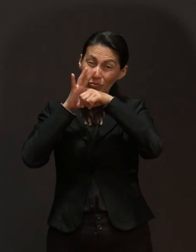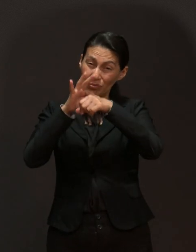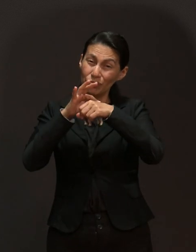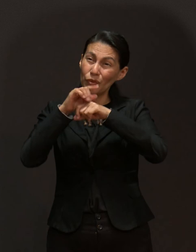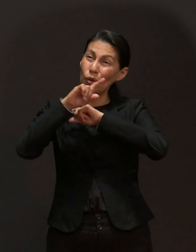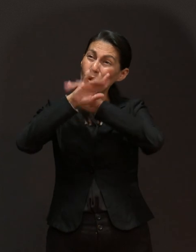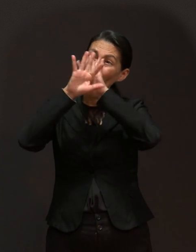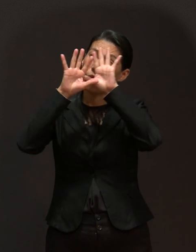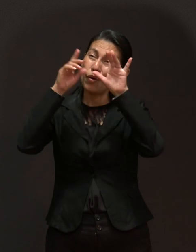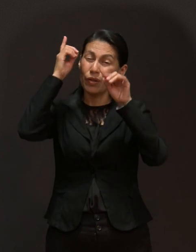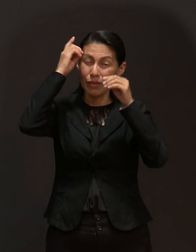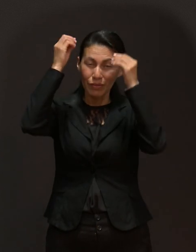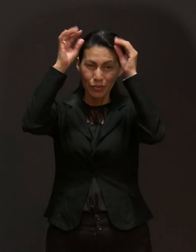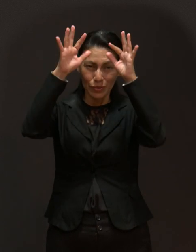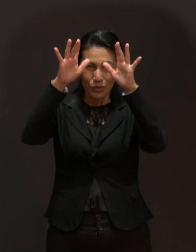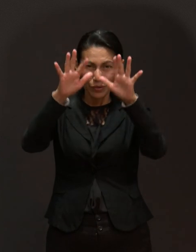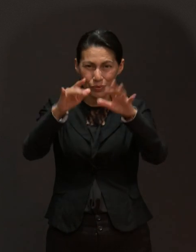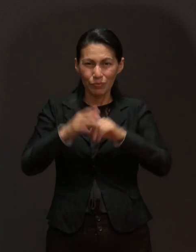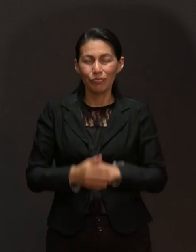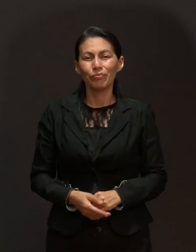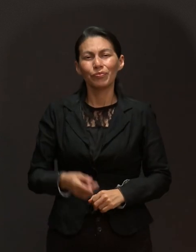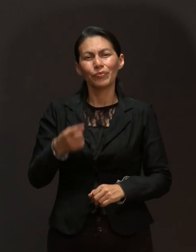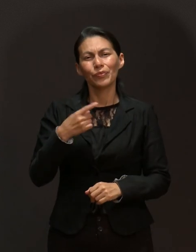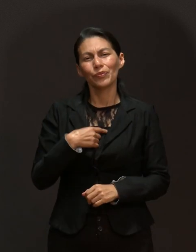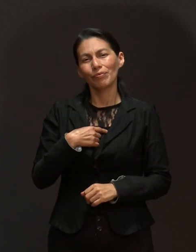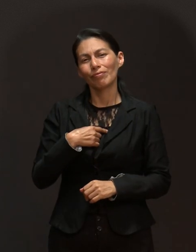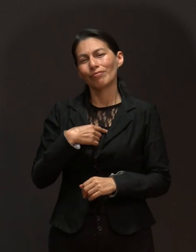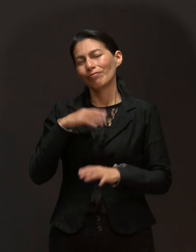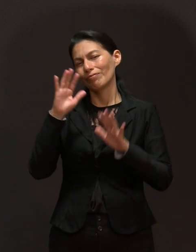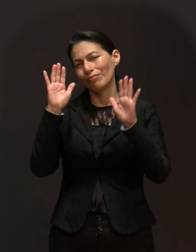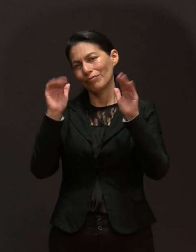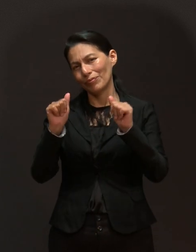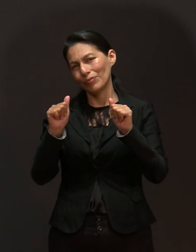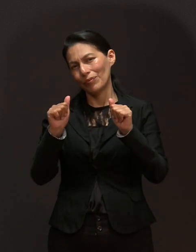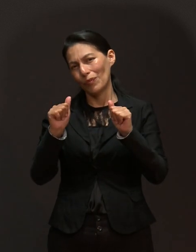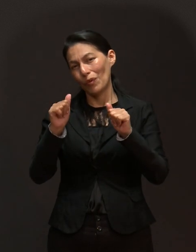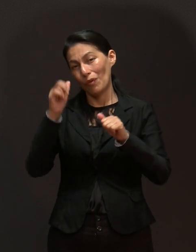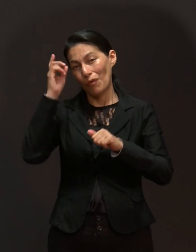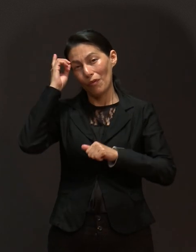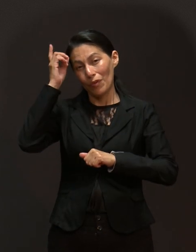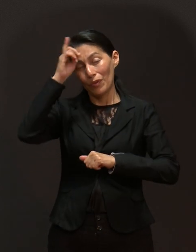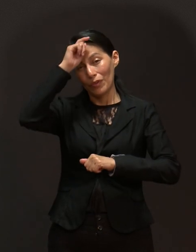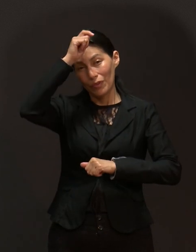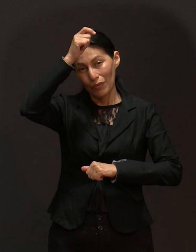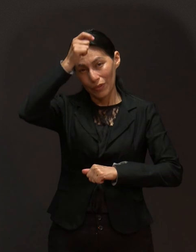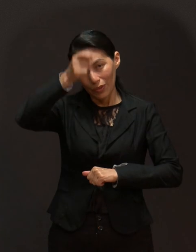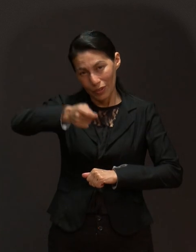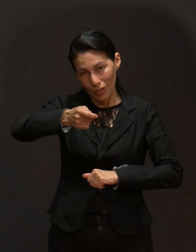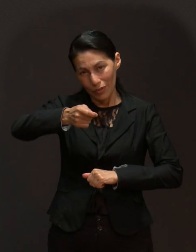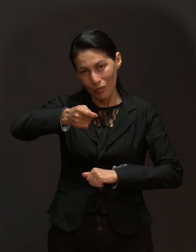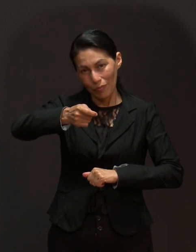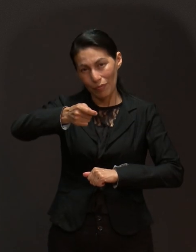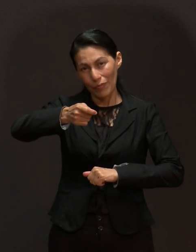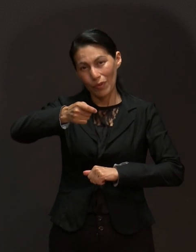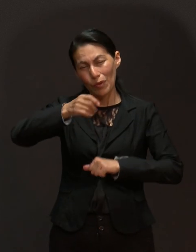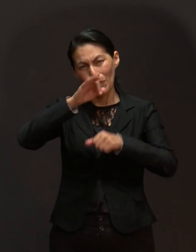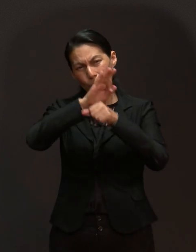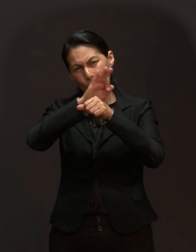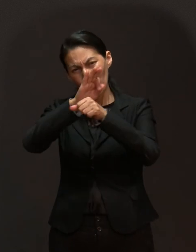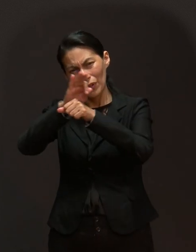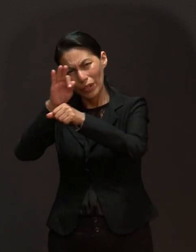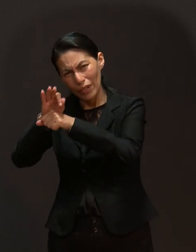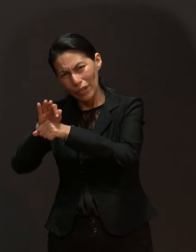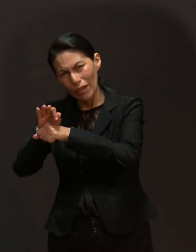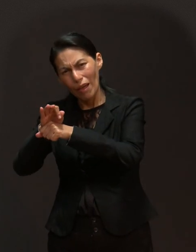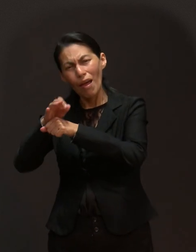gloria De Dios Yo me despido De ti Con la bendición Que solo Dios Sabe darte Dios te